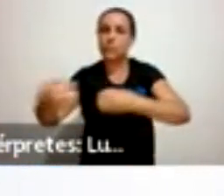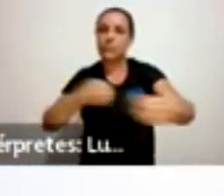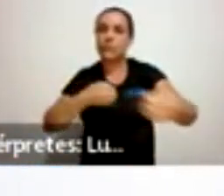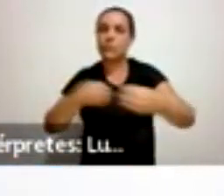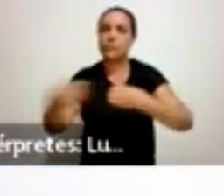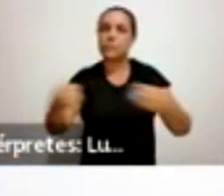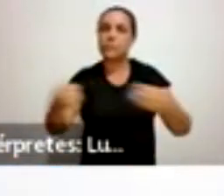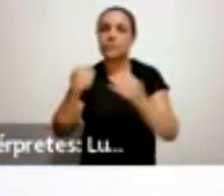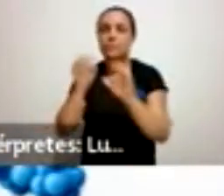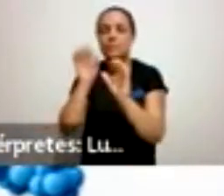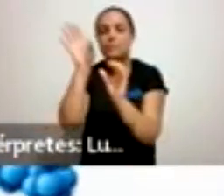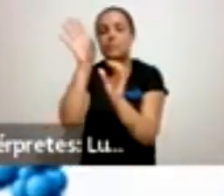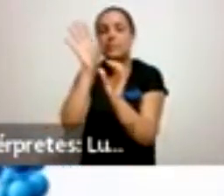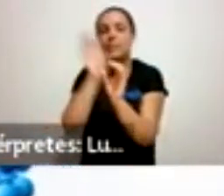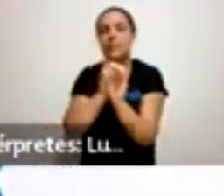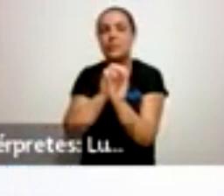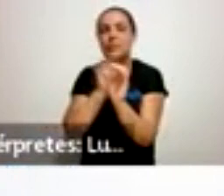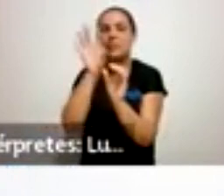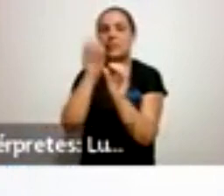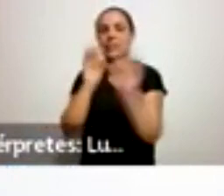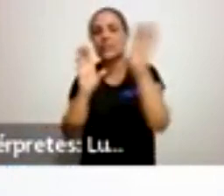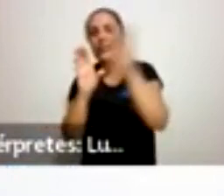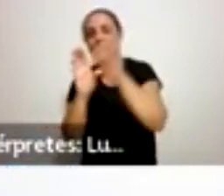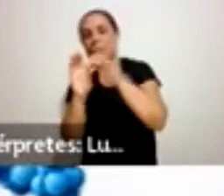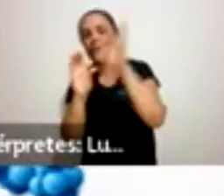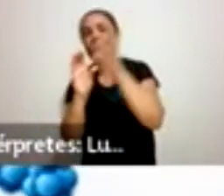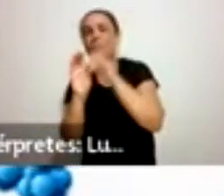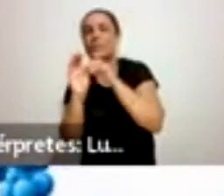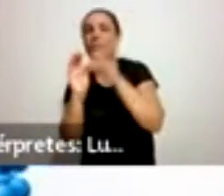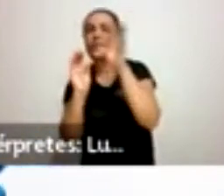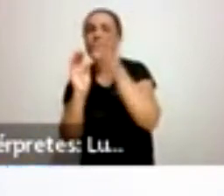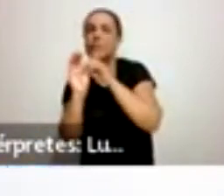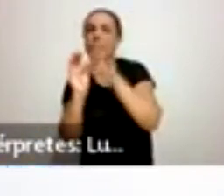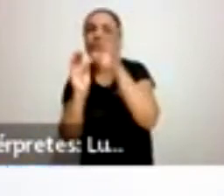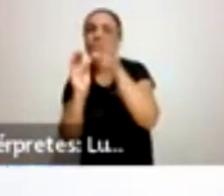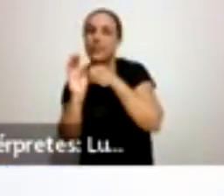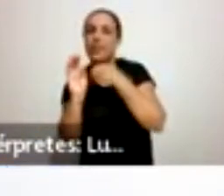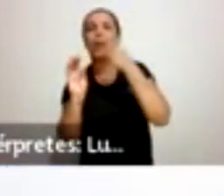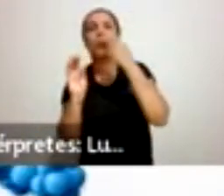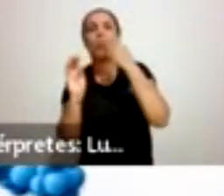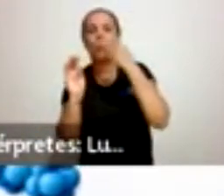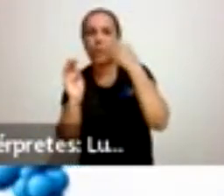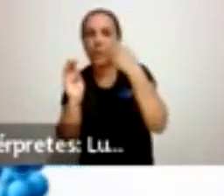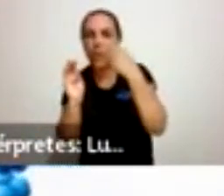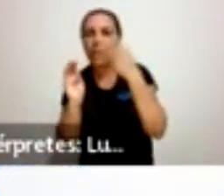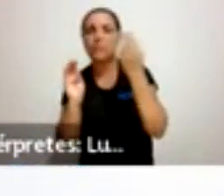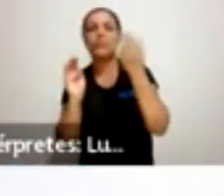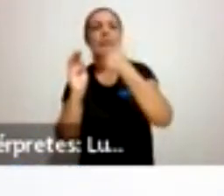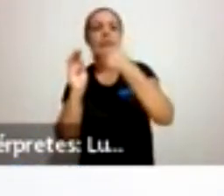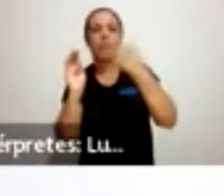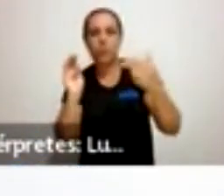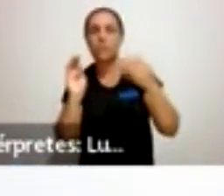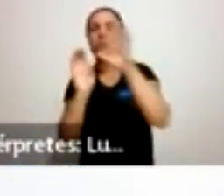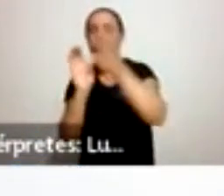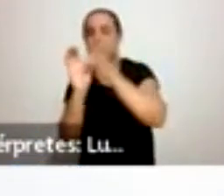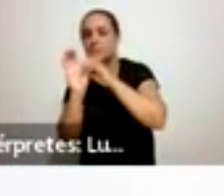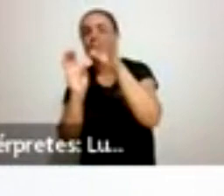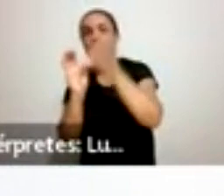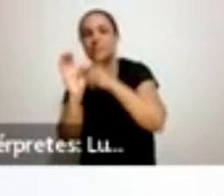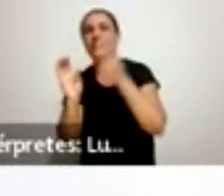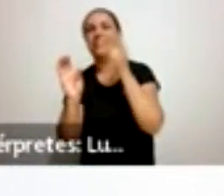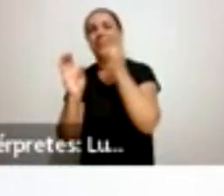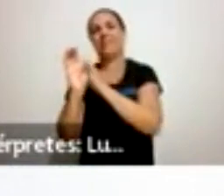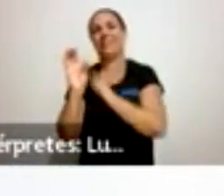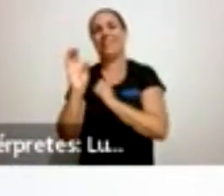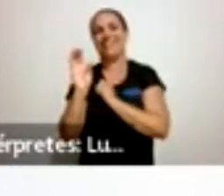para ser absorvidas. Os íons de hidroxilas junto com as moléculas de cálcio e magnésio. Então, nesse formato